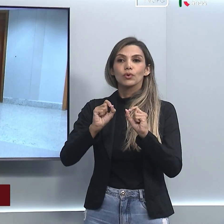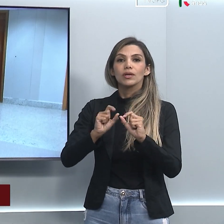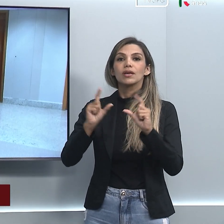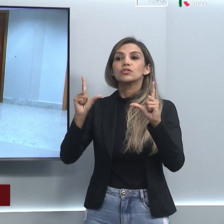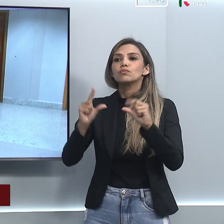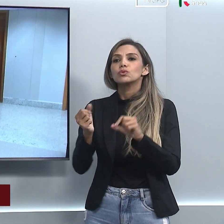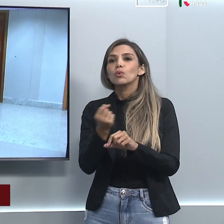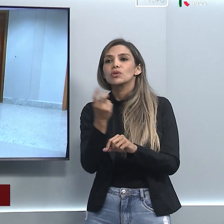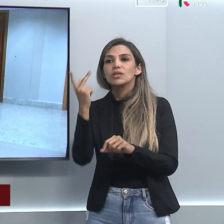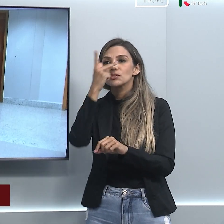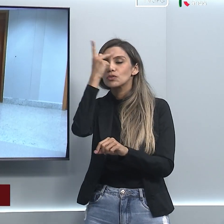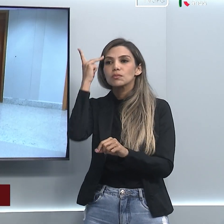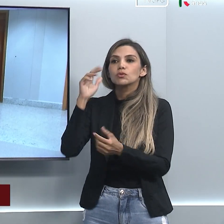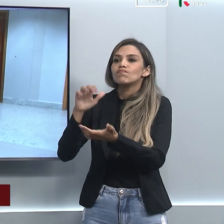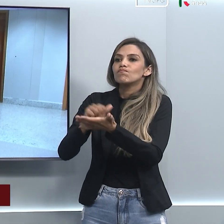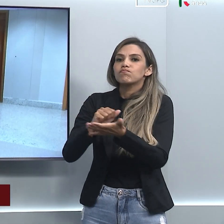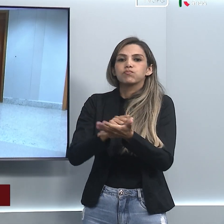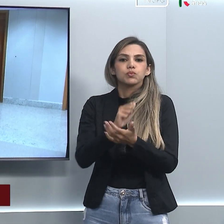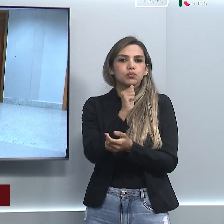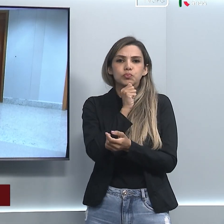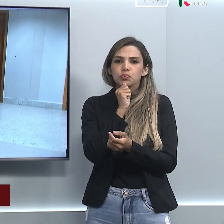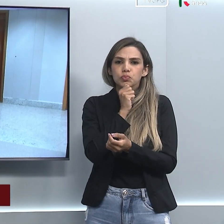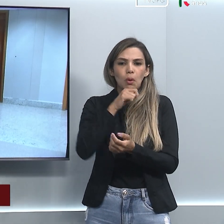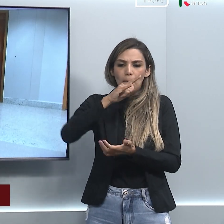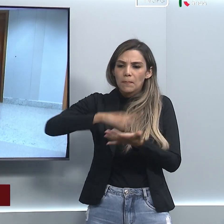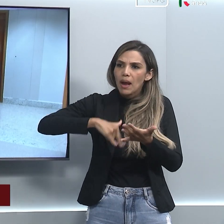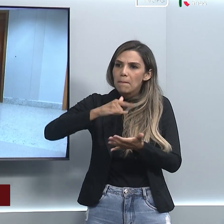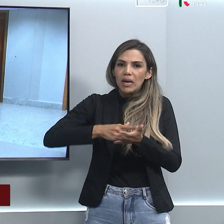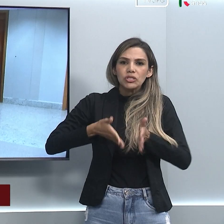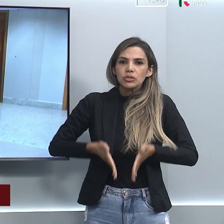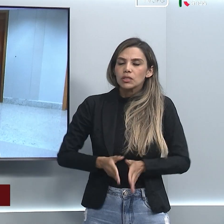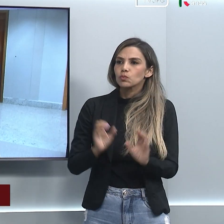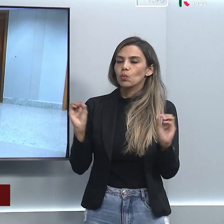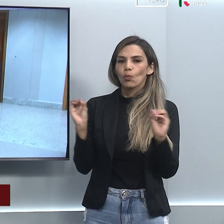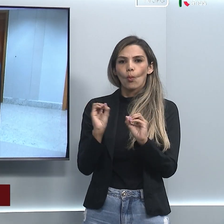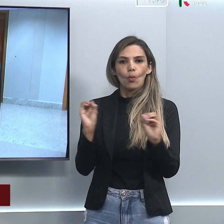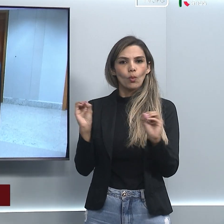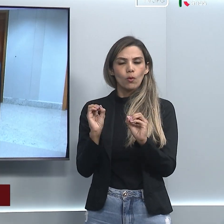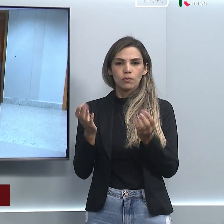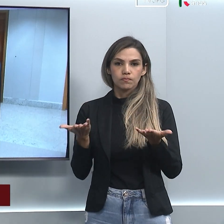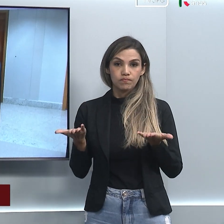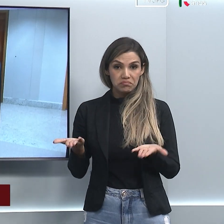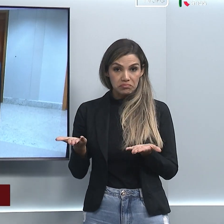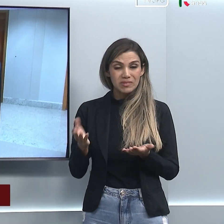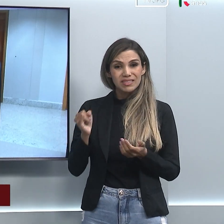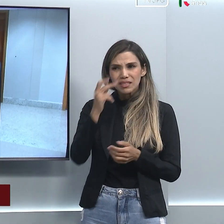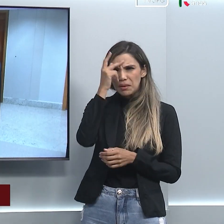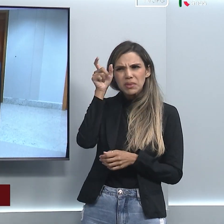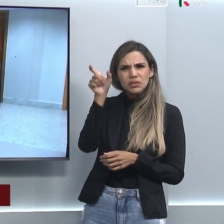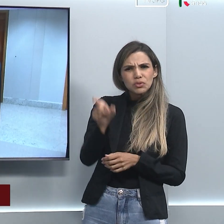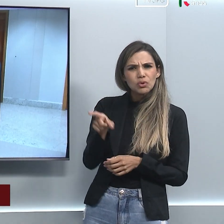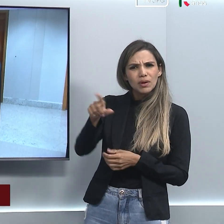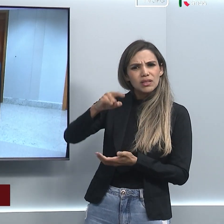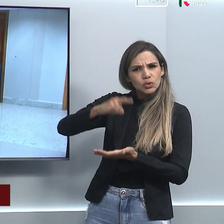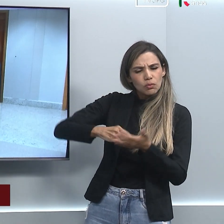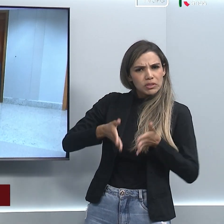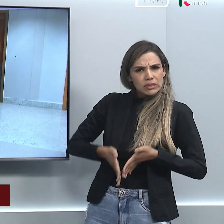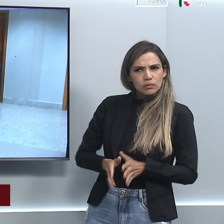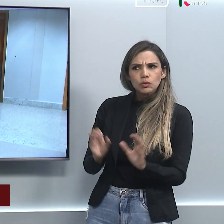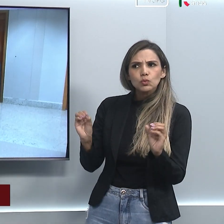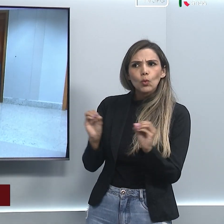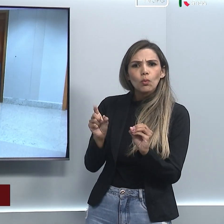civil. São as pessoas que não possuem sequer o registro. E ao não possuir registro, eles estão